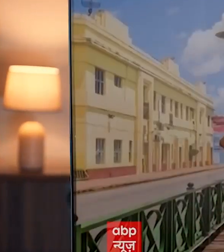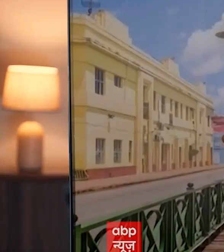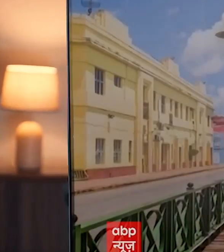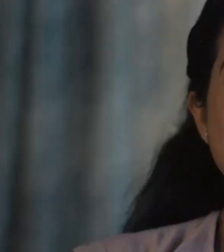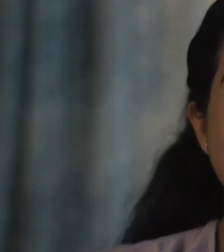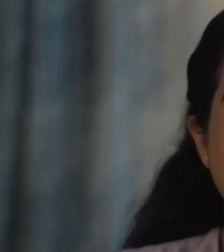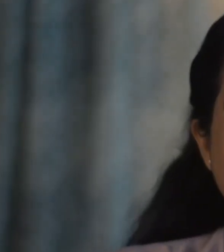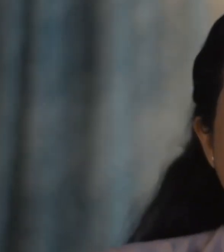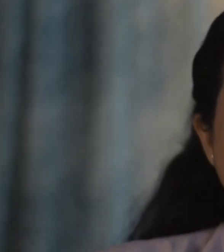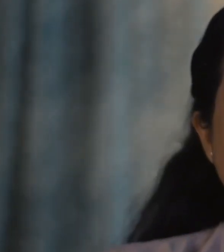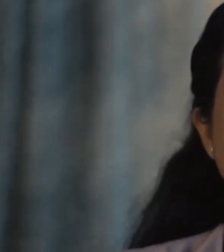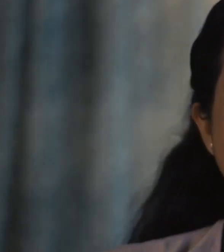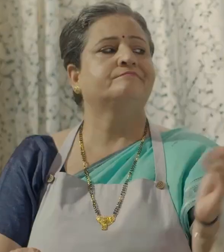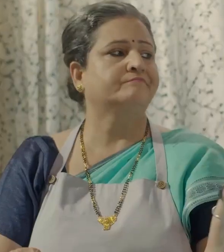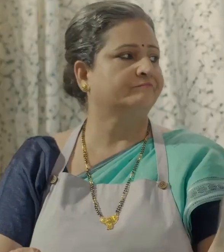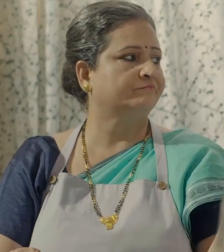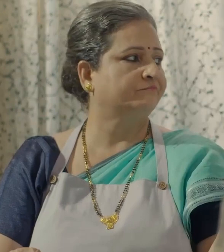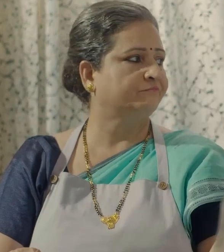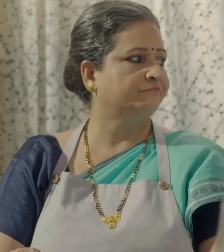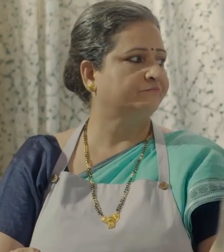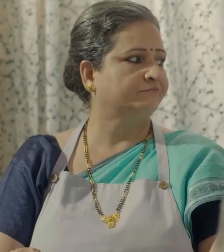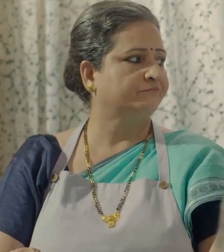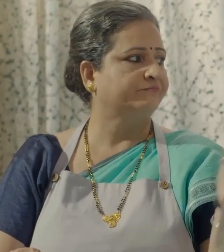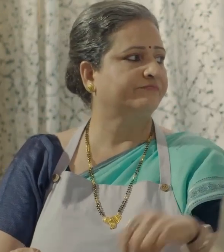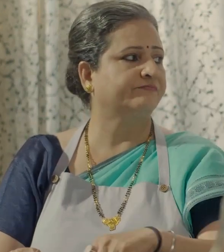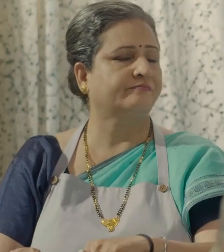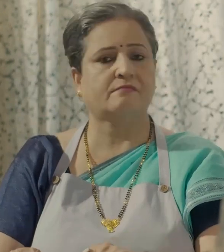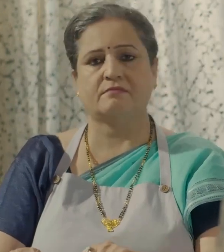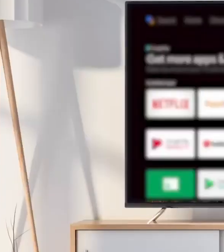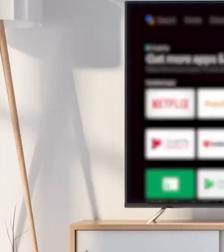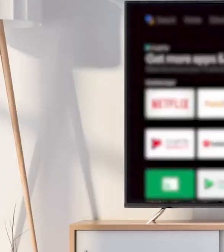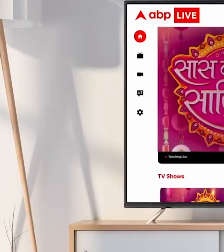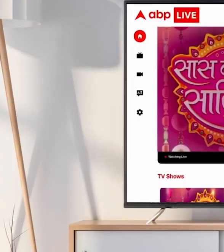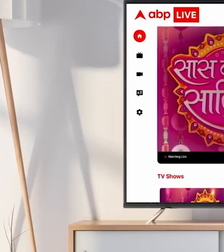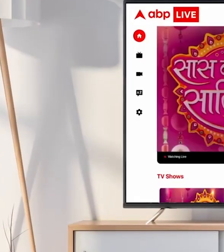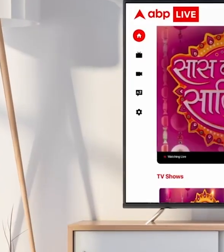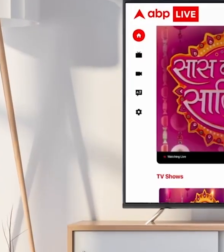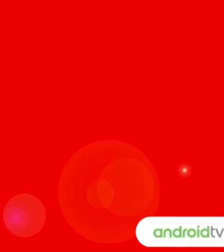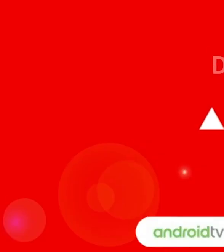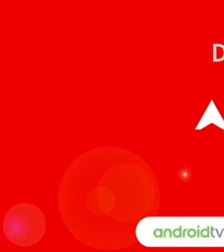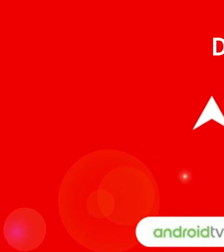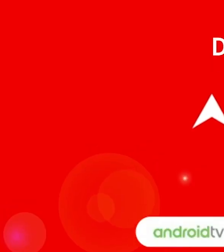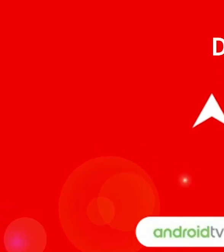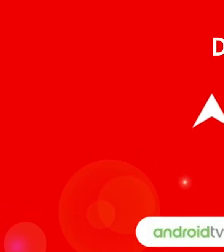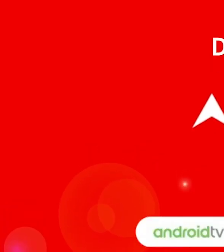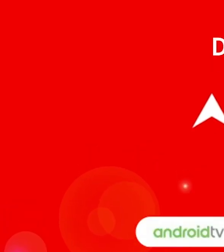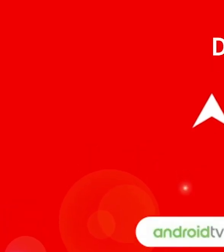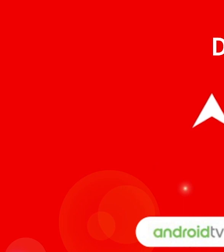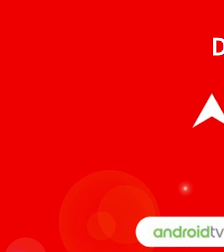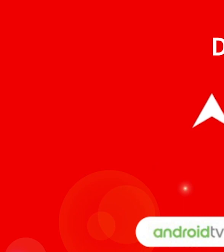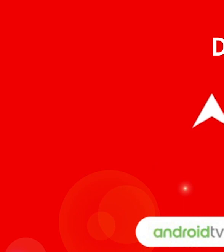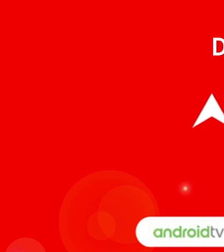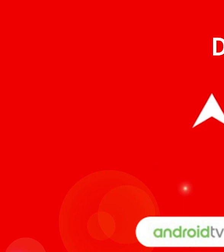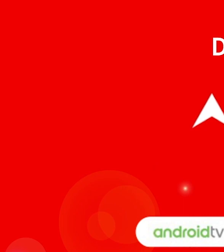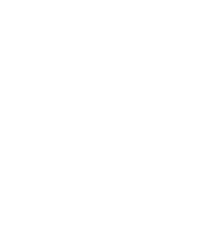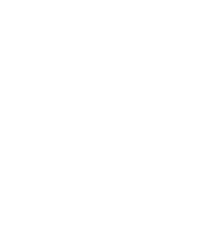पे ऑन। इनकी तरह आप भी देखें अपना फेवरेट शो अपने टाइम पर और डाउनलोड कीजिए ABP लाइव ऐप अपने